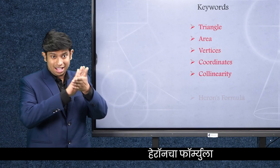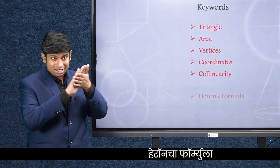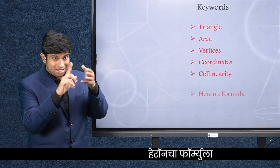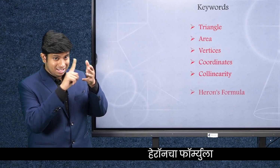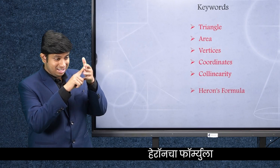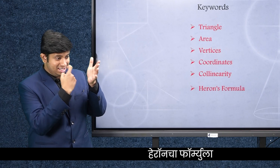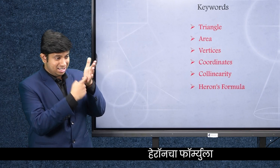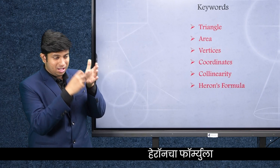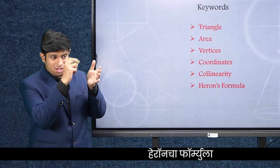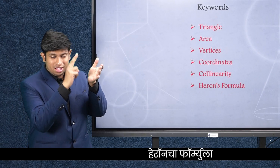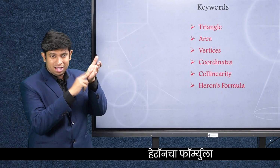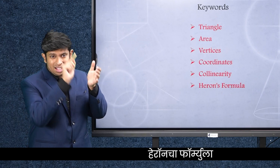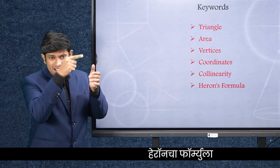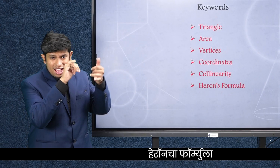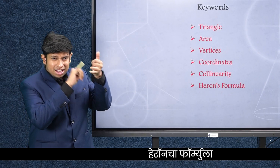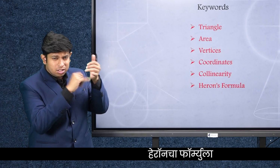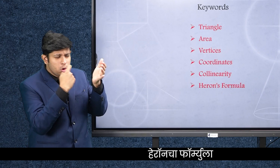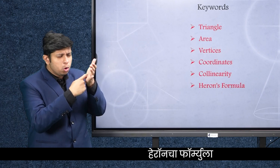हेरॉनचा फॉर्म्युला.